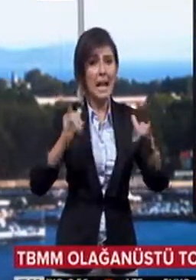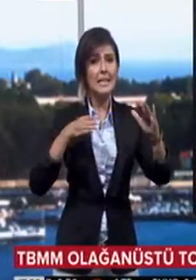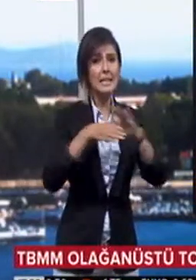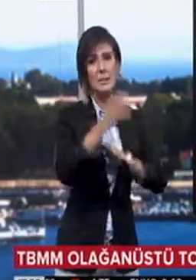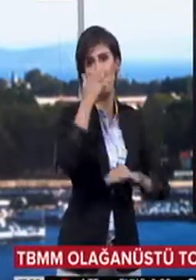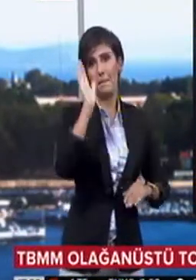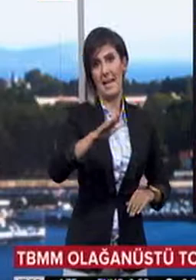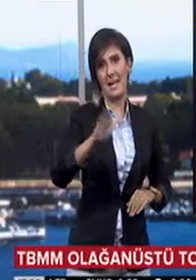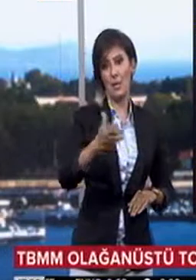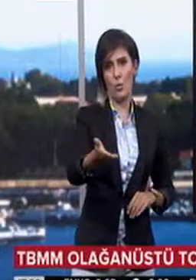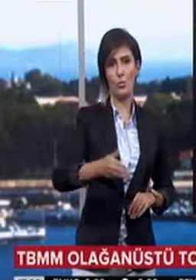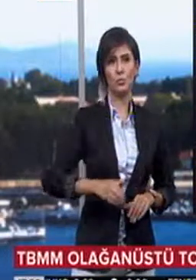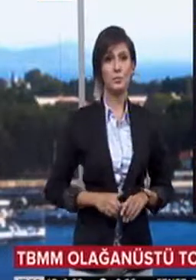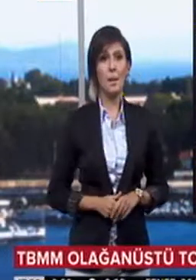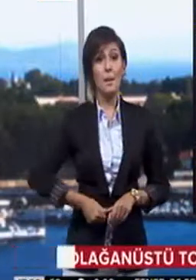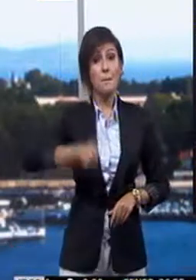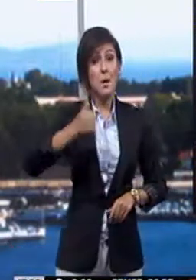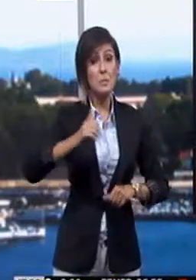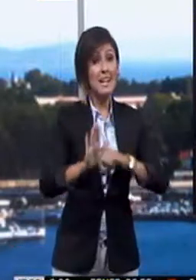tatile girmesi bekleniyor.